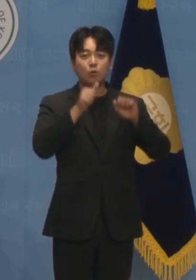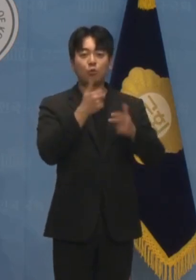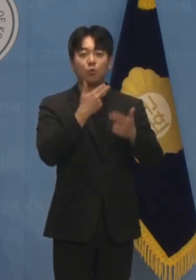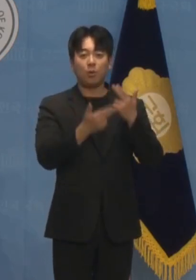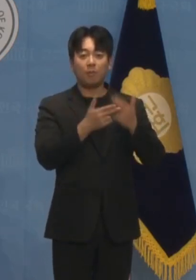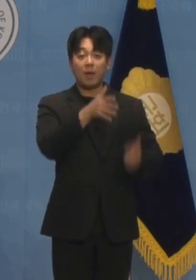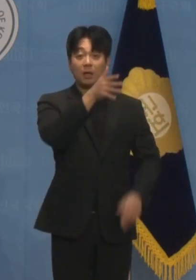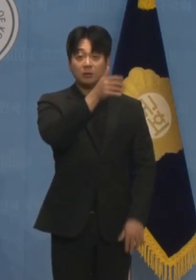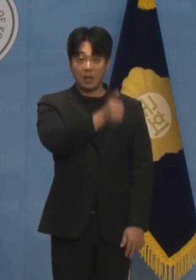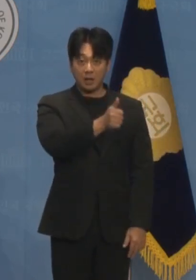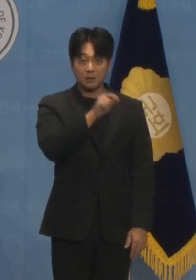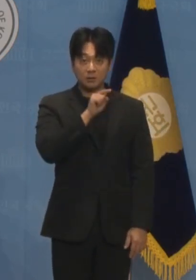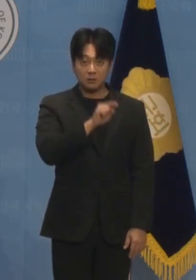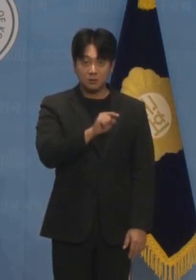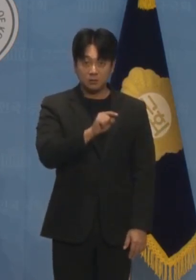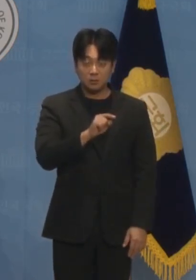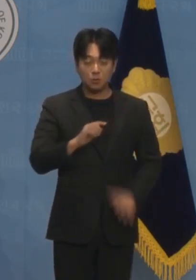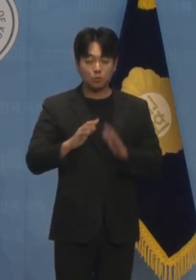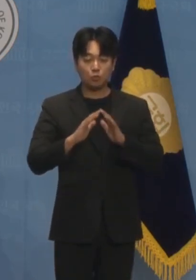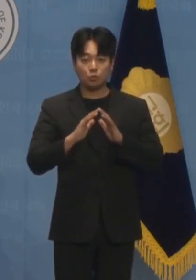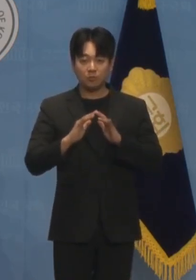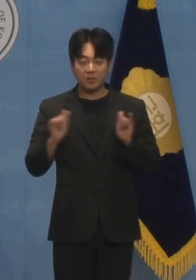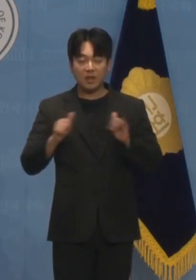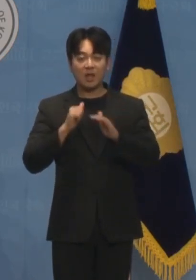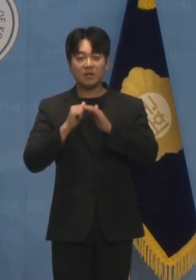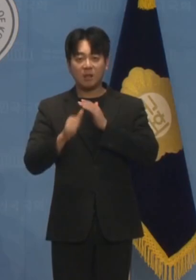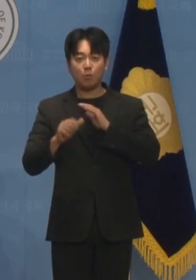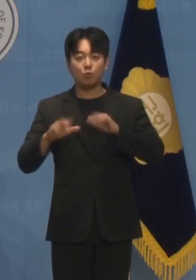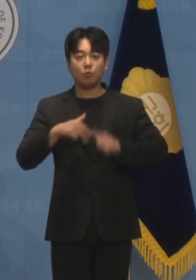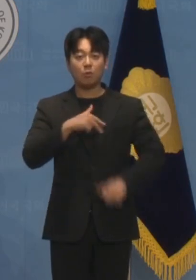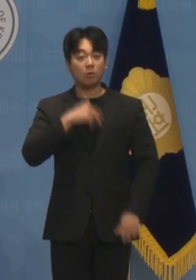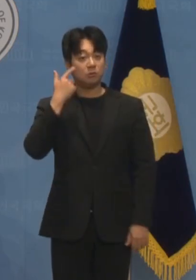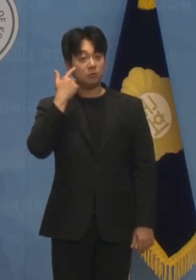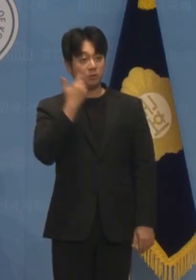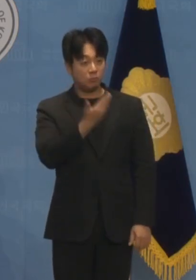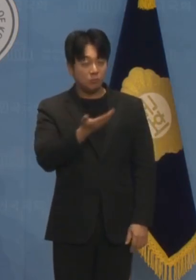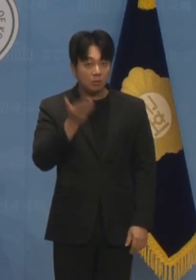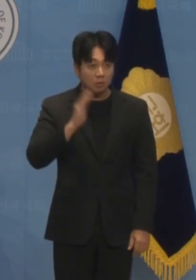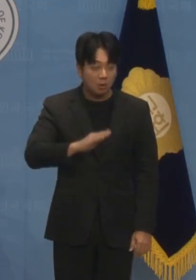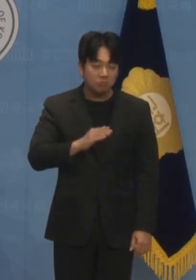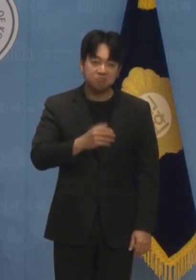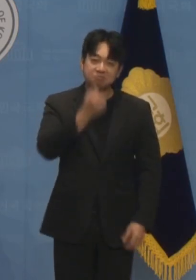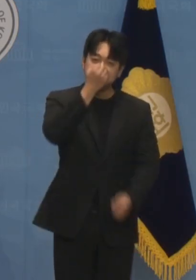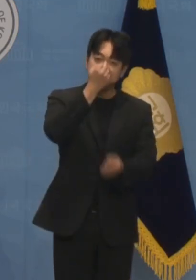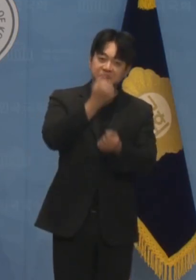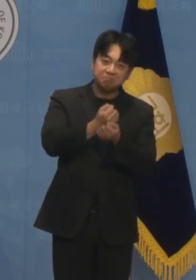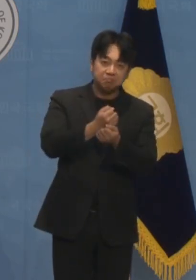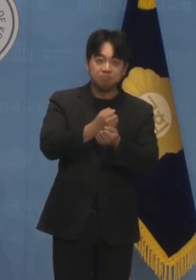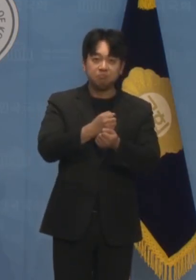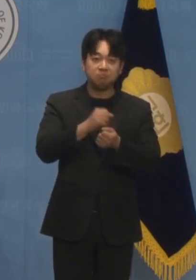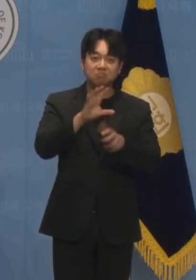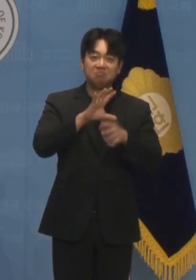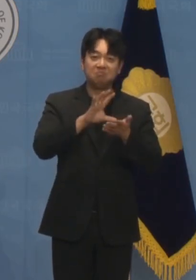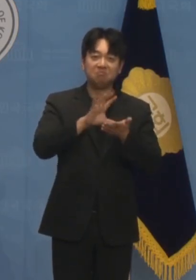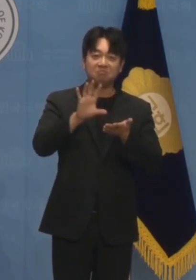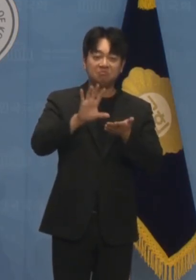국민을 대표하는 국민들의 질의에 안하무인격으로 일관하면서 국민들이 지켜보는